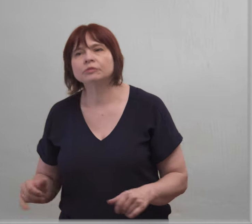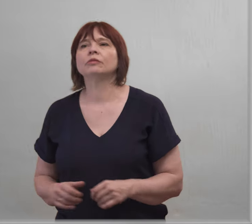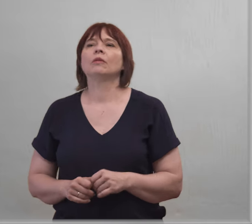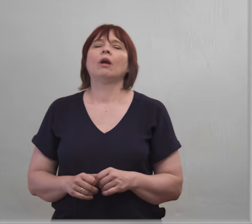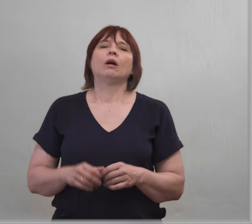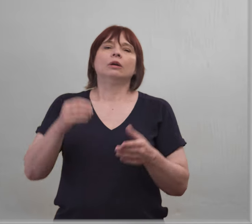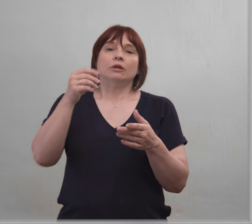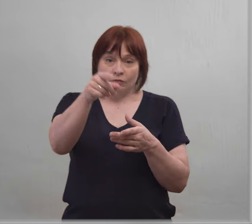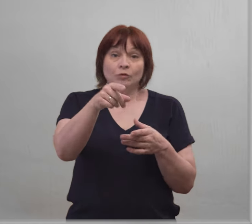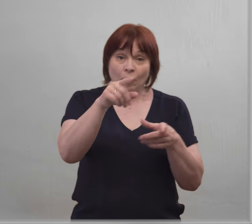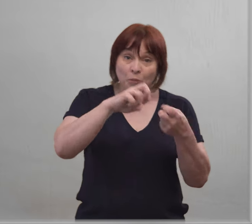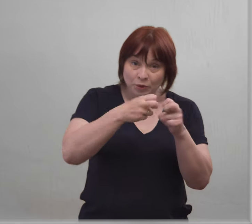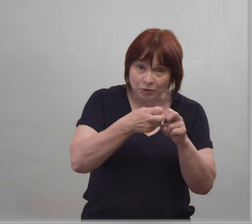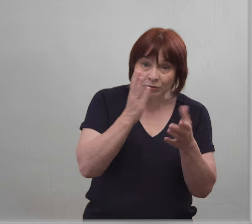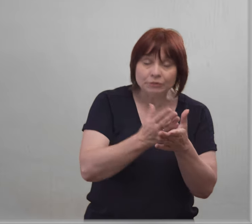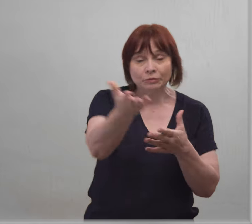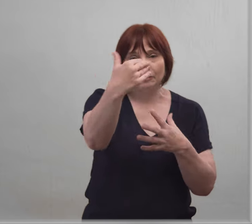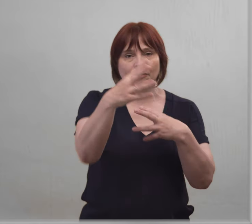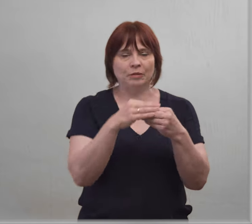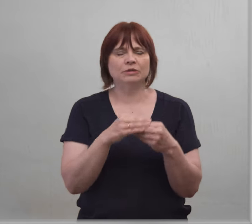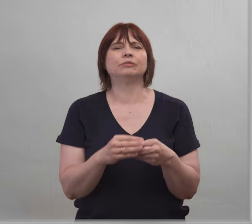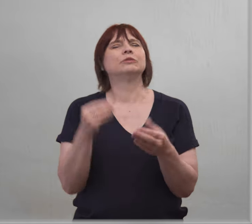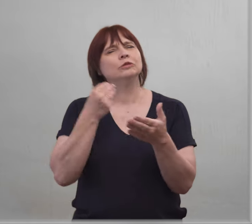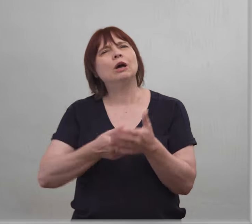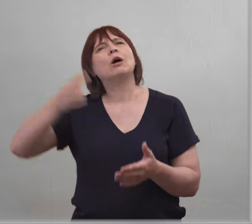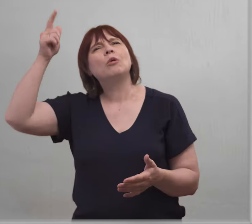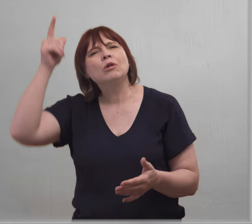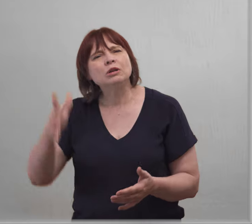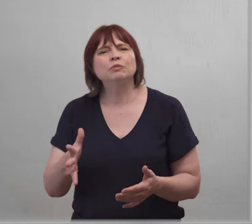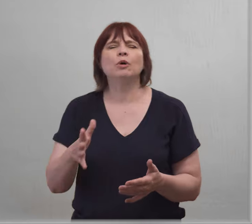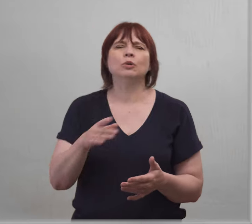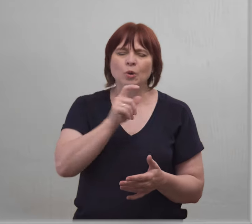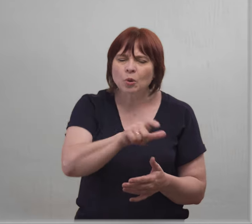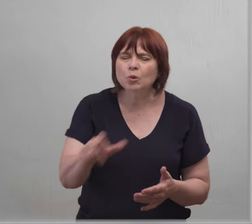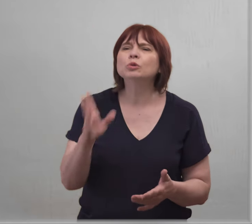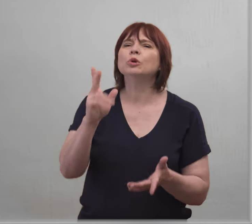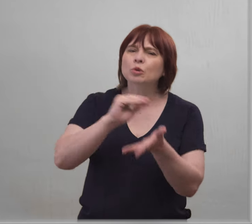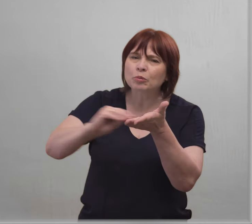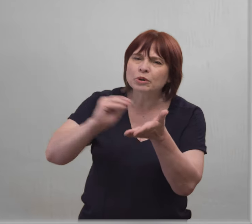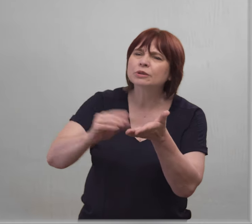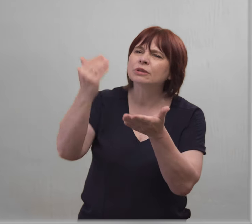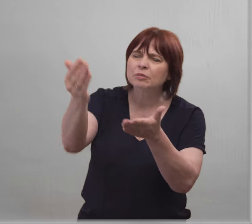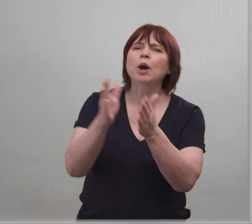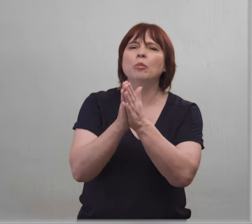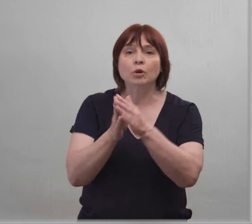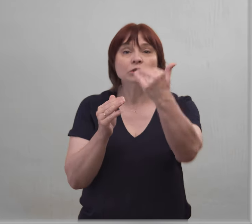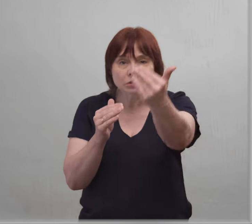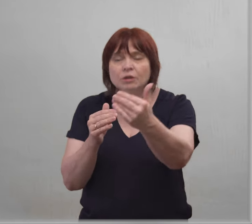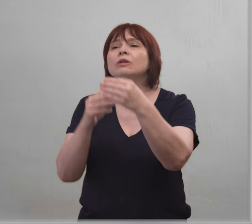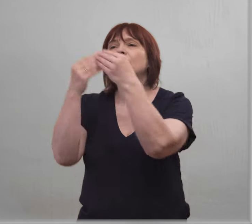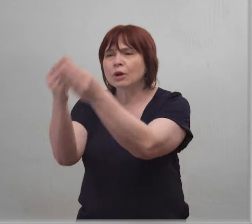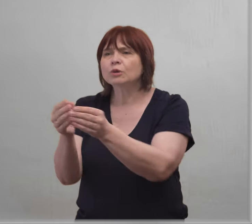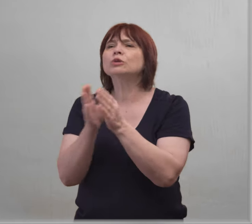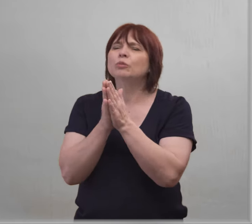мы благодарим Тебя, Господь, за те сердца, которые Тебе сегодня доверяют, Господь, эти молитвы, которые Тебе